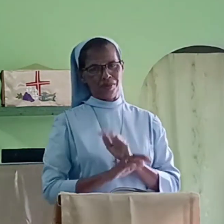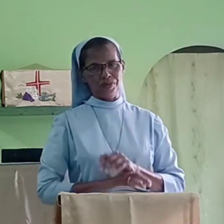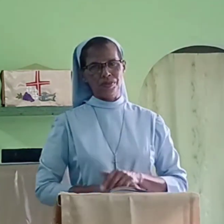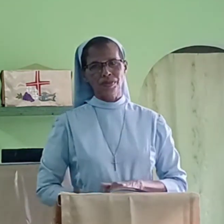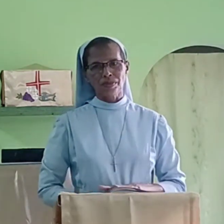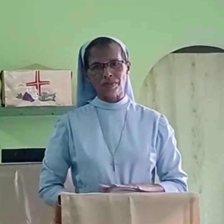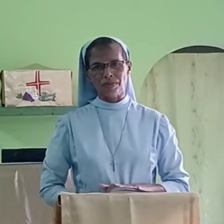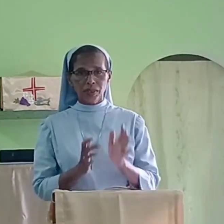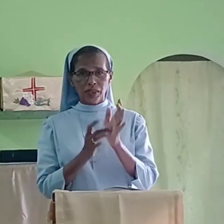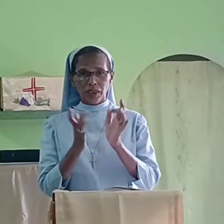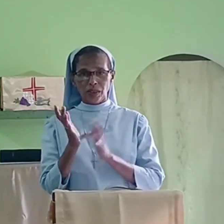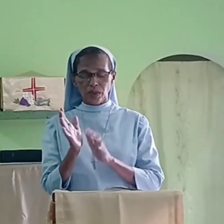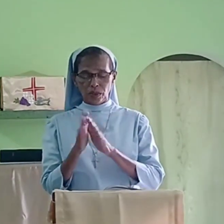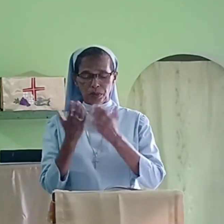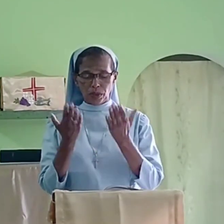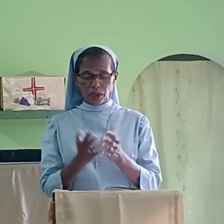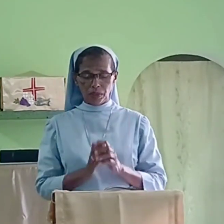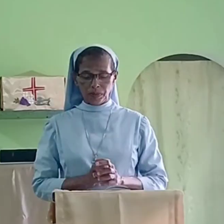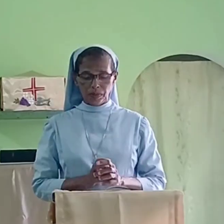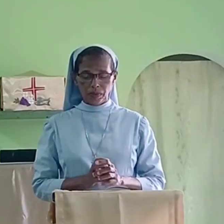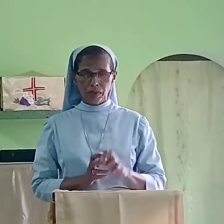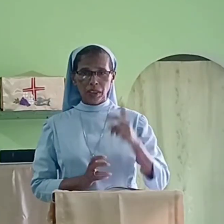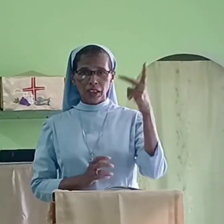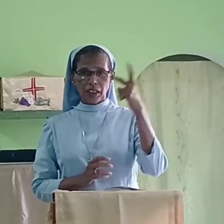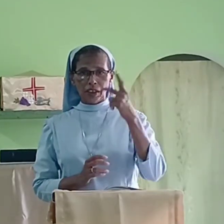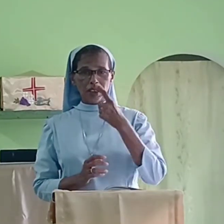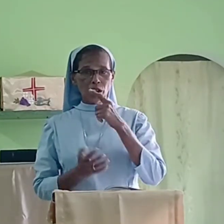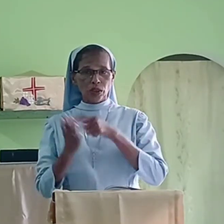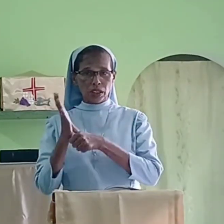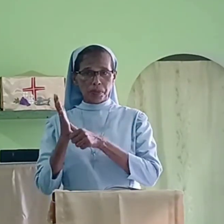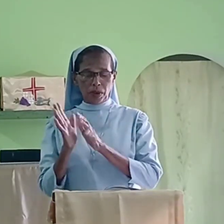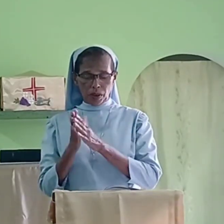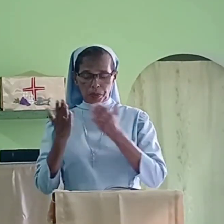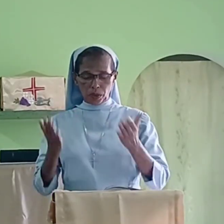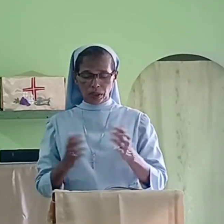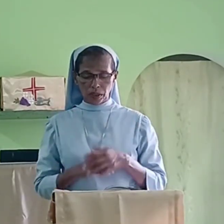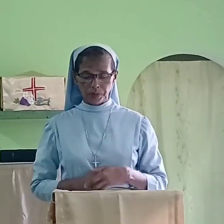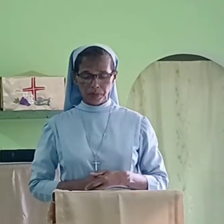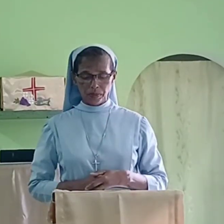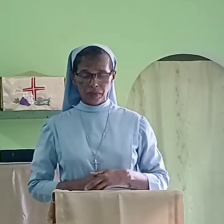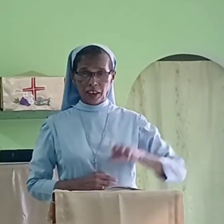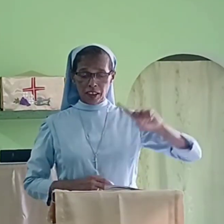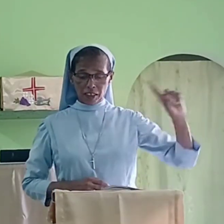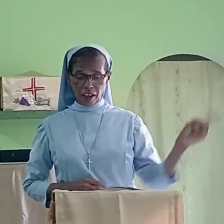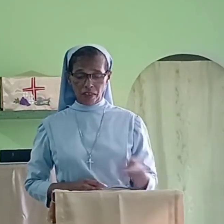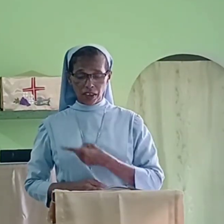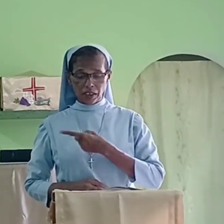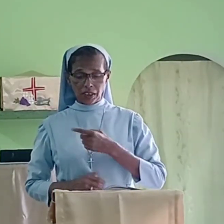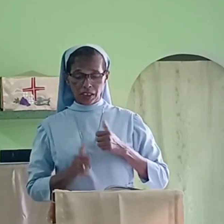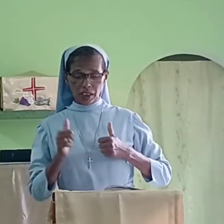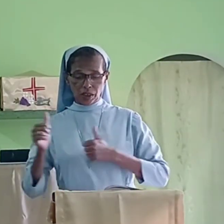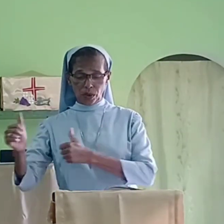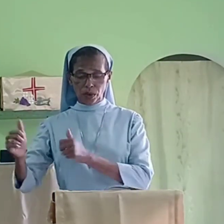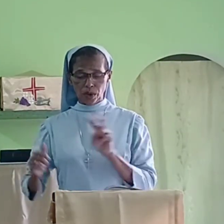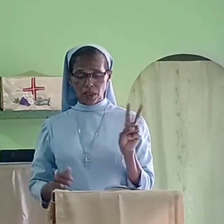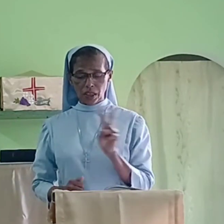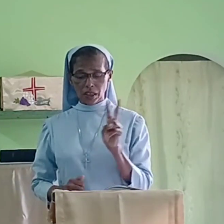විය. සුභාරංචි ප්‍රකාශනය. එම දවසෙහි ශ්‍රාවකයන්ගෙන් දෙදෙනෙක් ජෙරුසලමේ